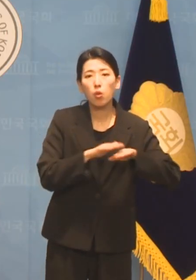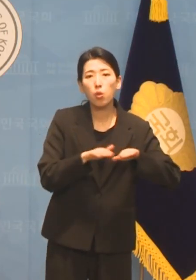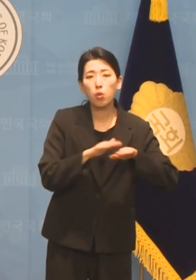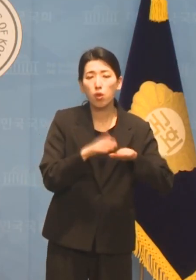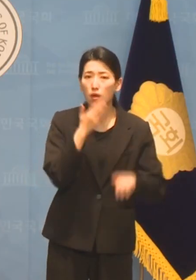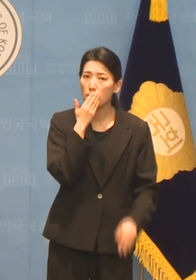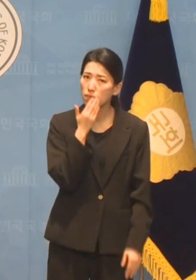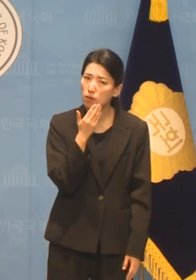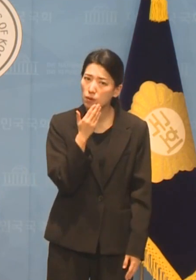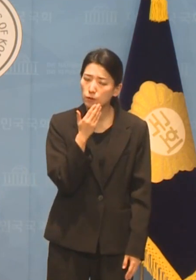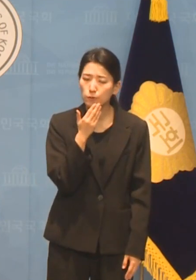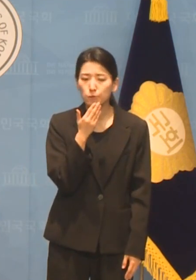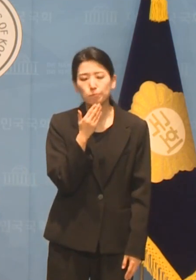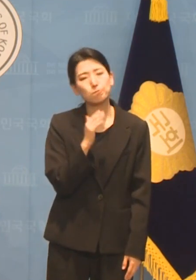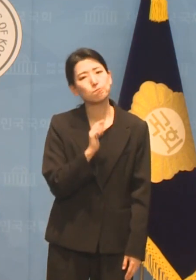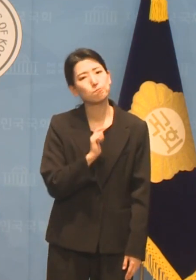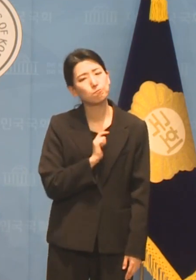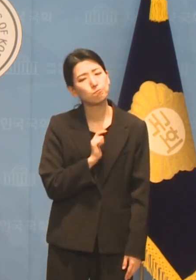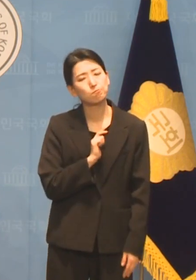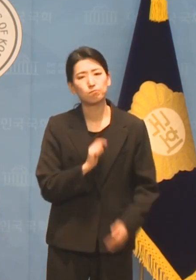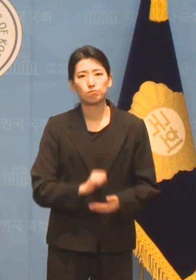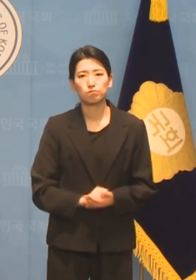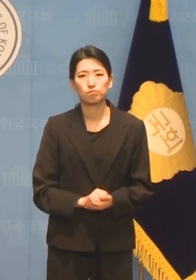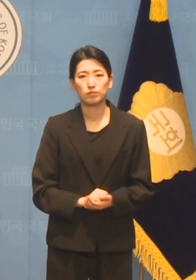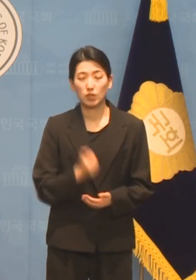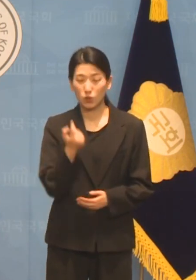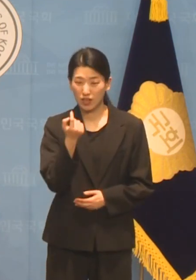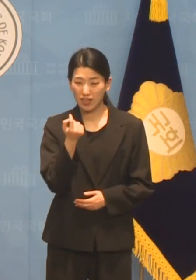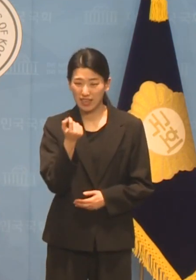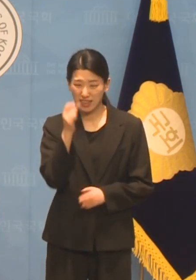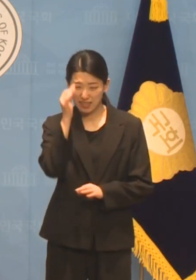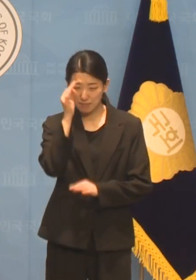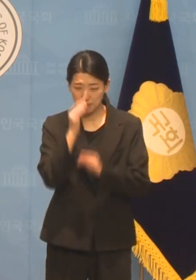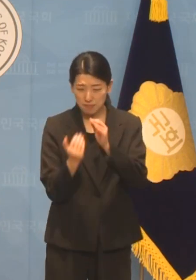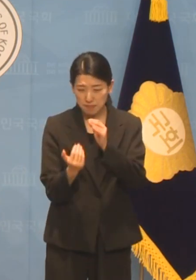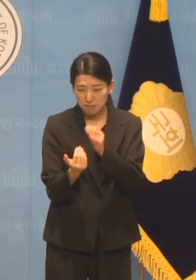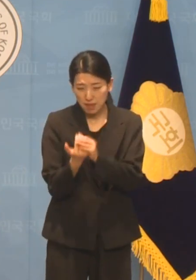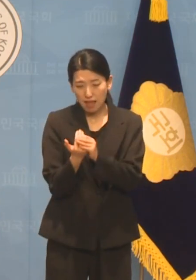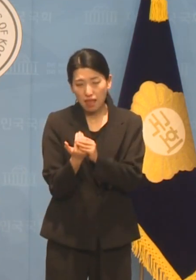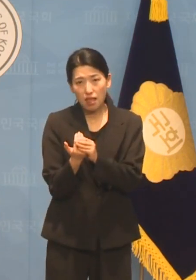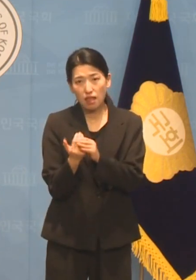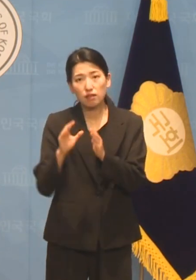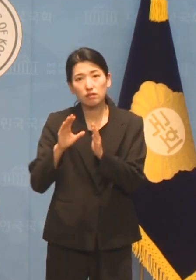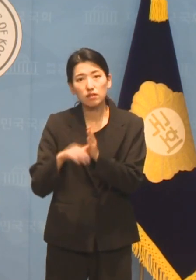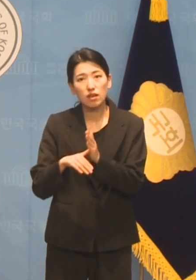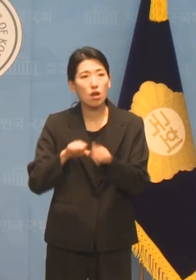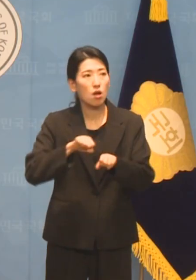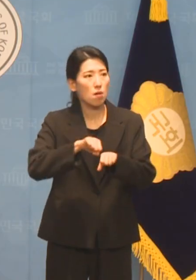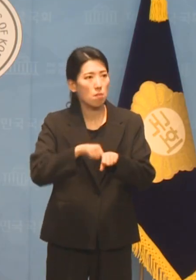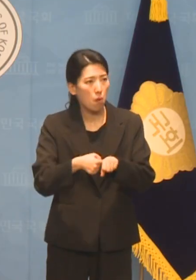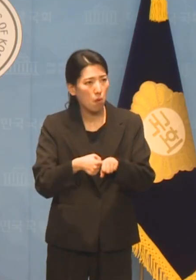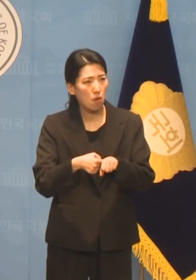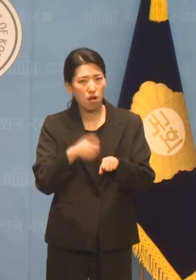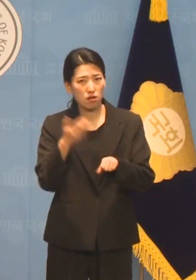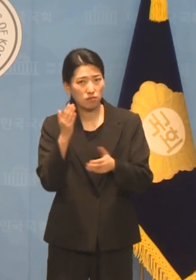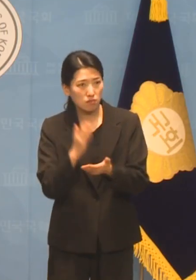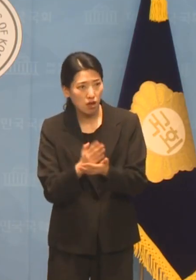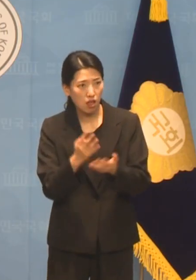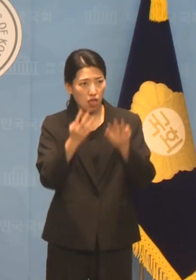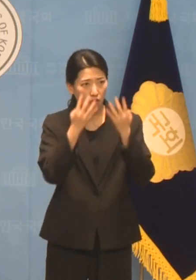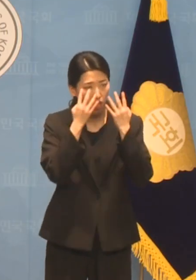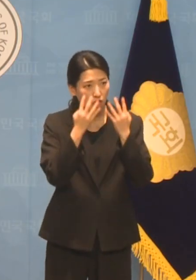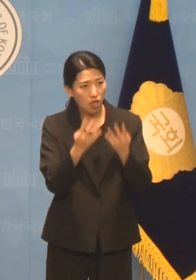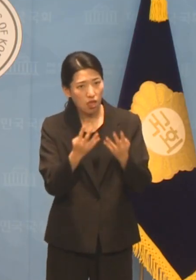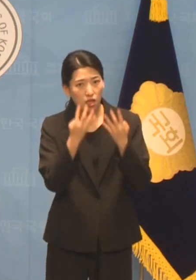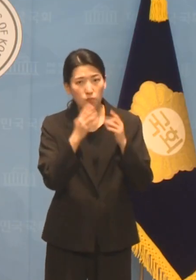의문입니다. 게다가 단순 과실까지 불기소와 형 감면을 적용하는 것은 피해자인 환자의